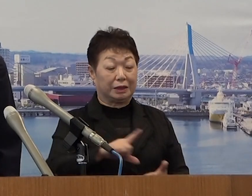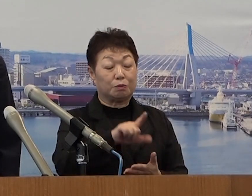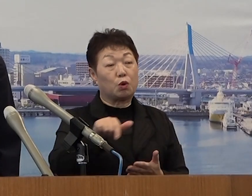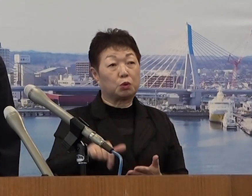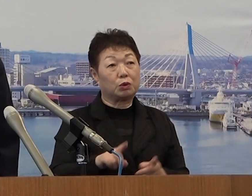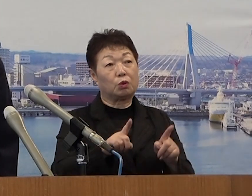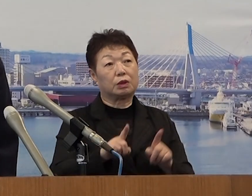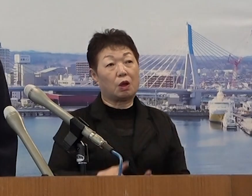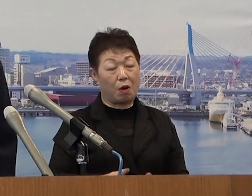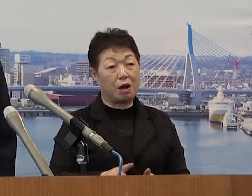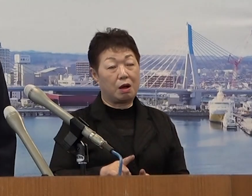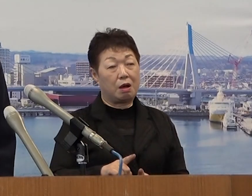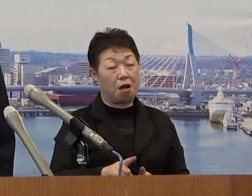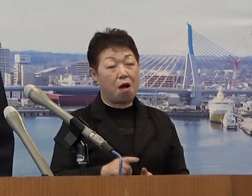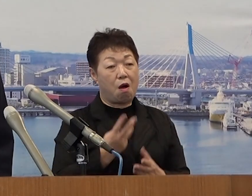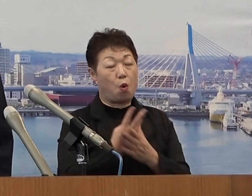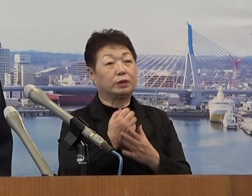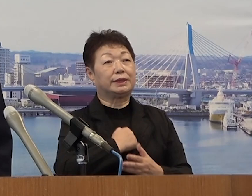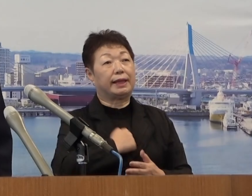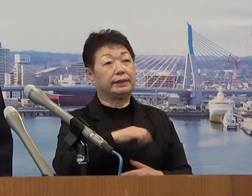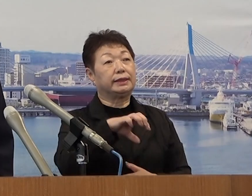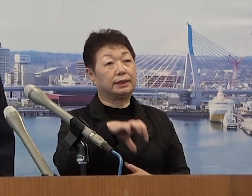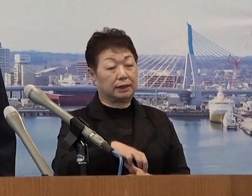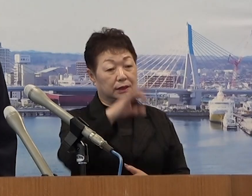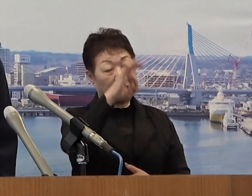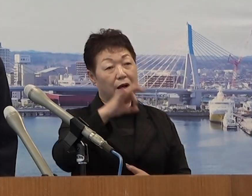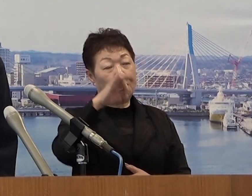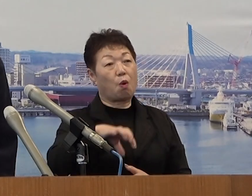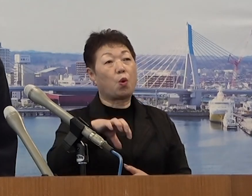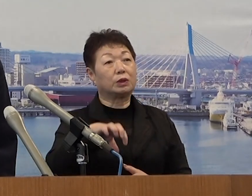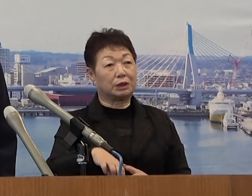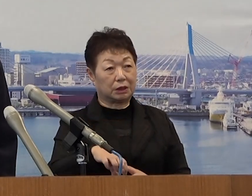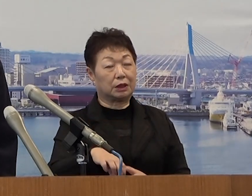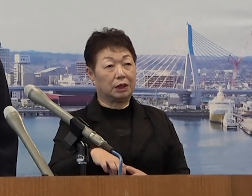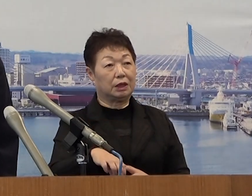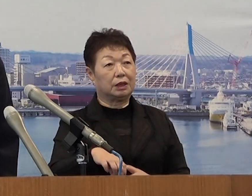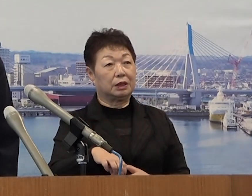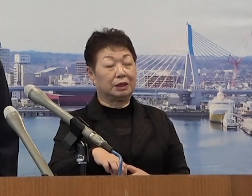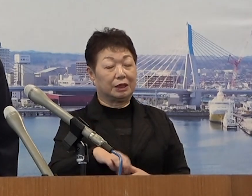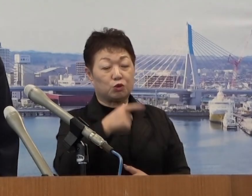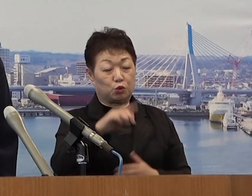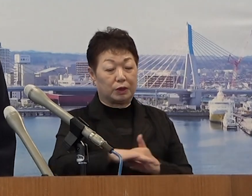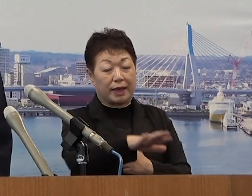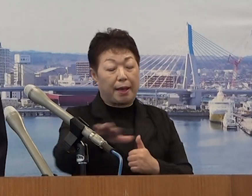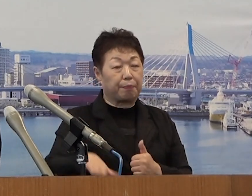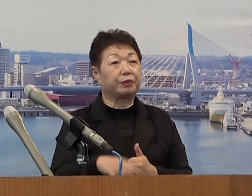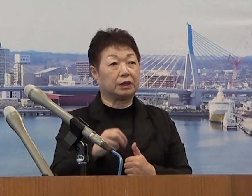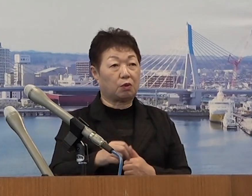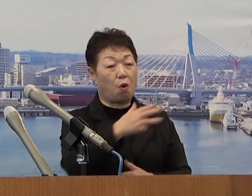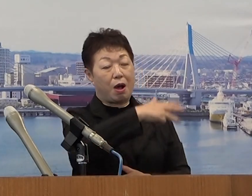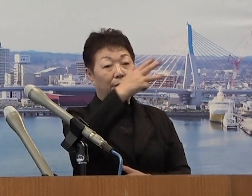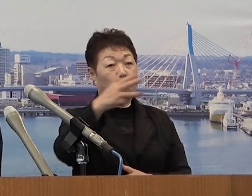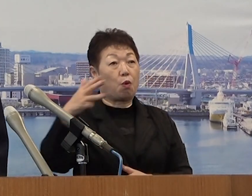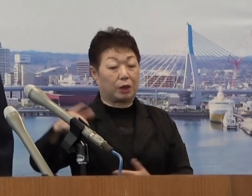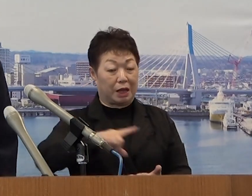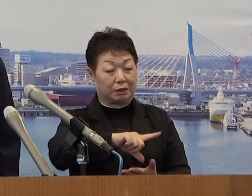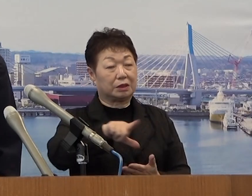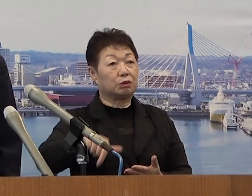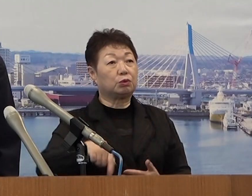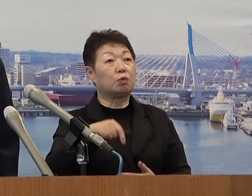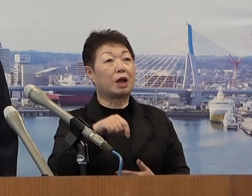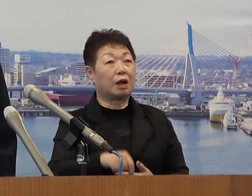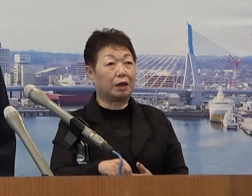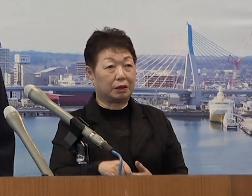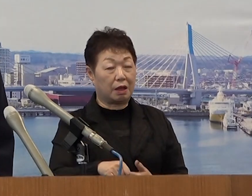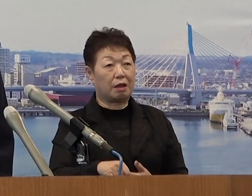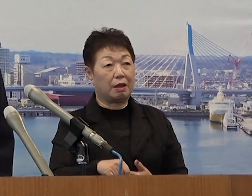ては観光地であり温泉地であり、まあ、あとは、まあ、市長がおっしゃったように水源地でもある八甲田地区で、まあ、そのようなこう